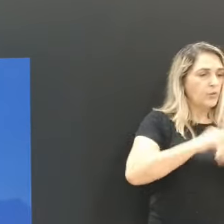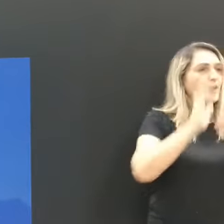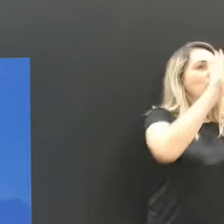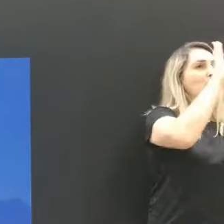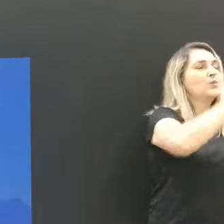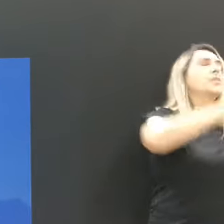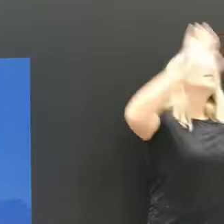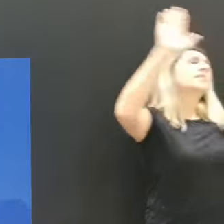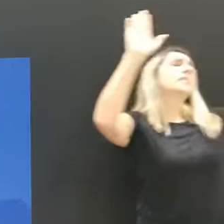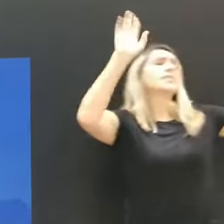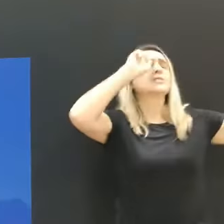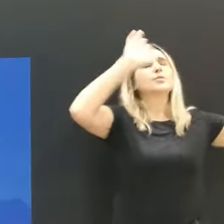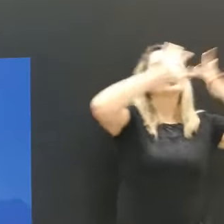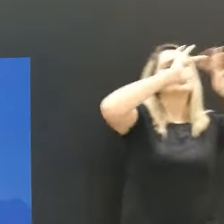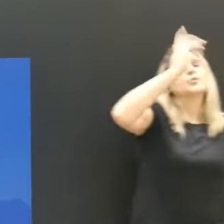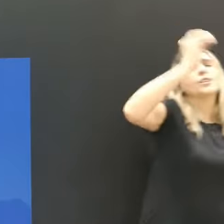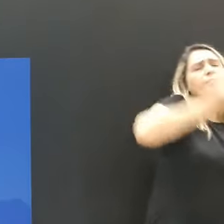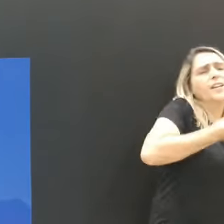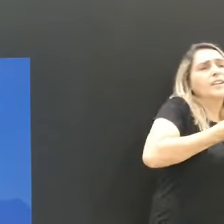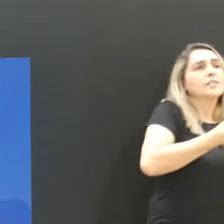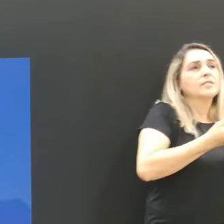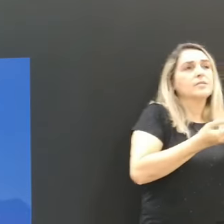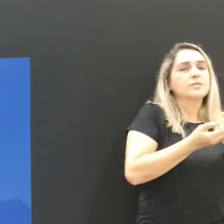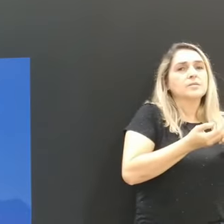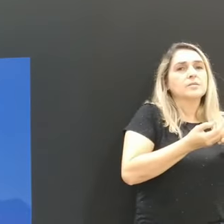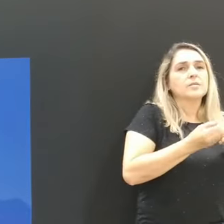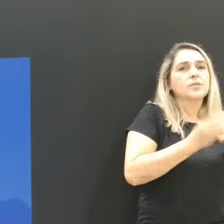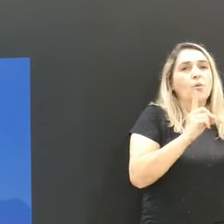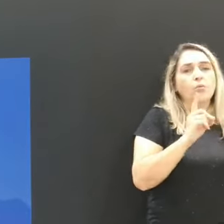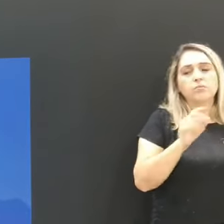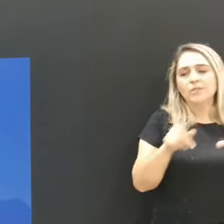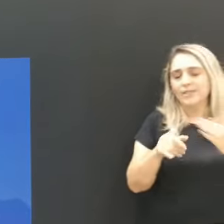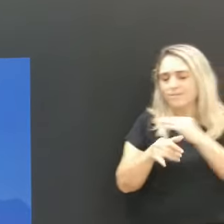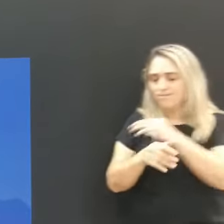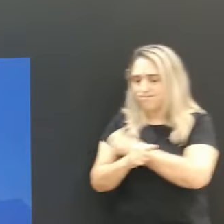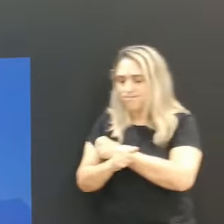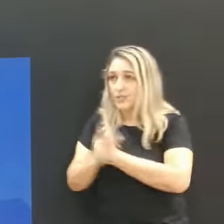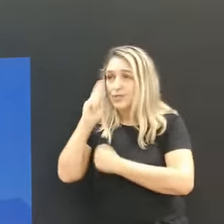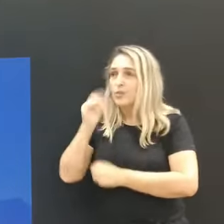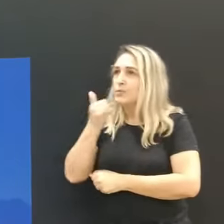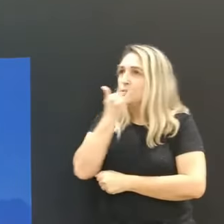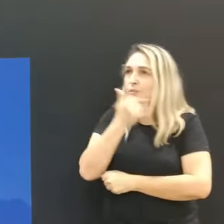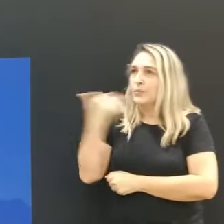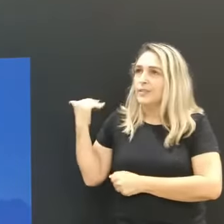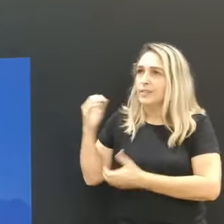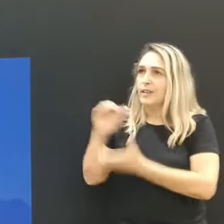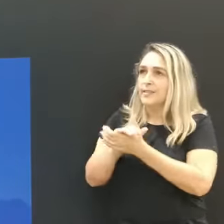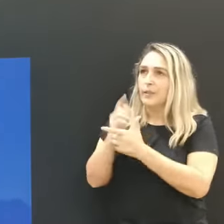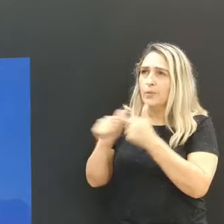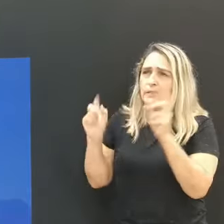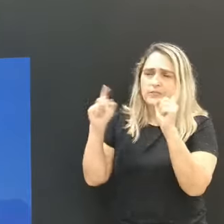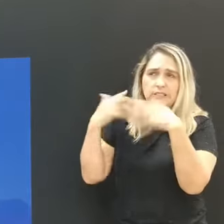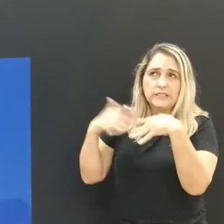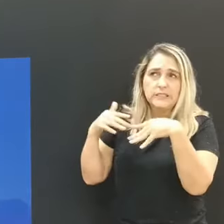por exemplo, né? Eu, Gisele, posso estar cantando, adorando a Deus, pedindo ao Senhor com toda arrogância,